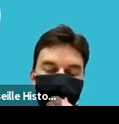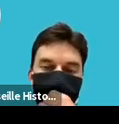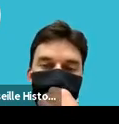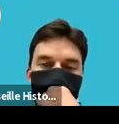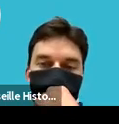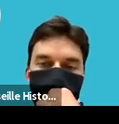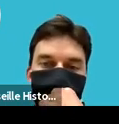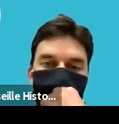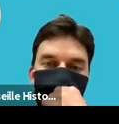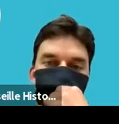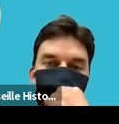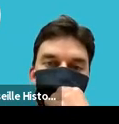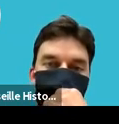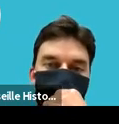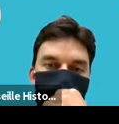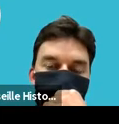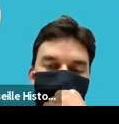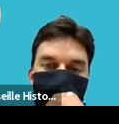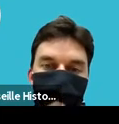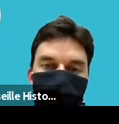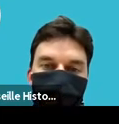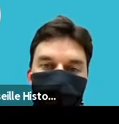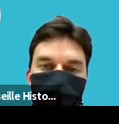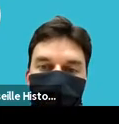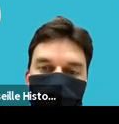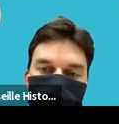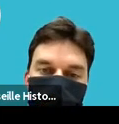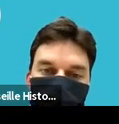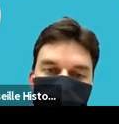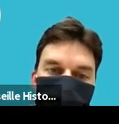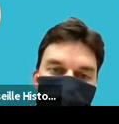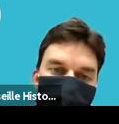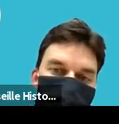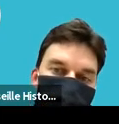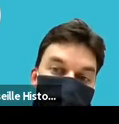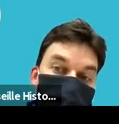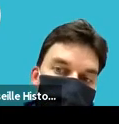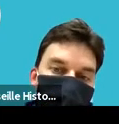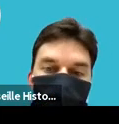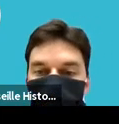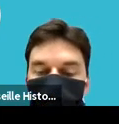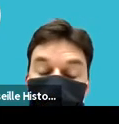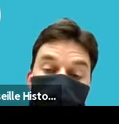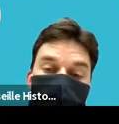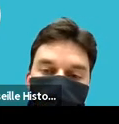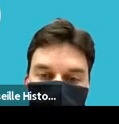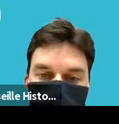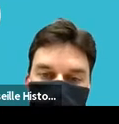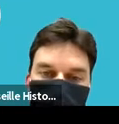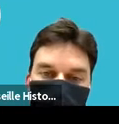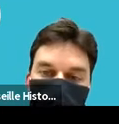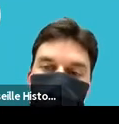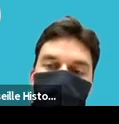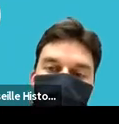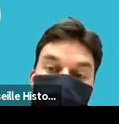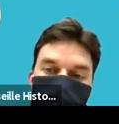l'Est, on a cette zone industrielle qui cohabite avec